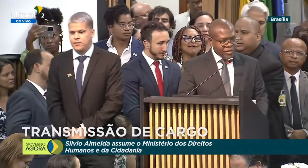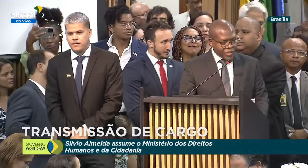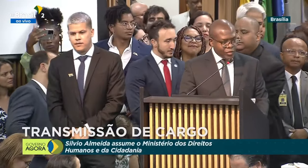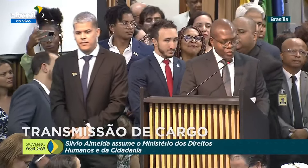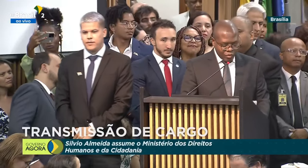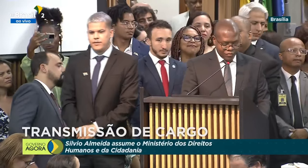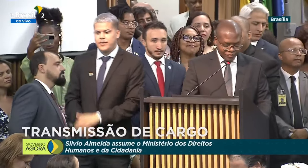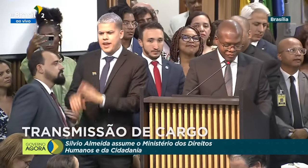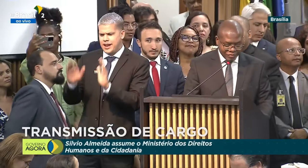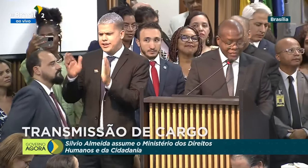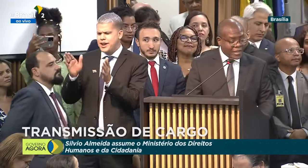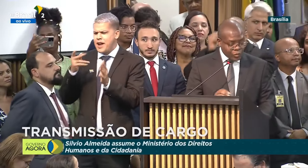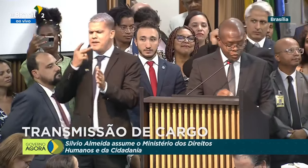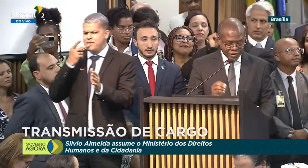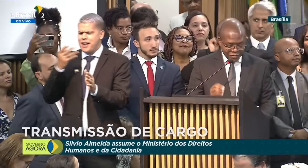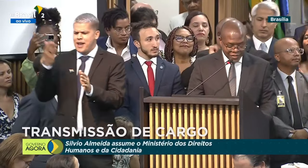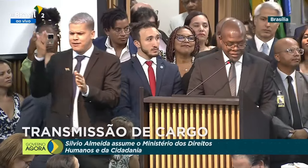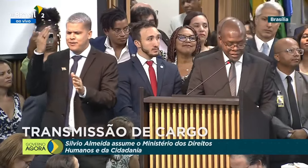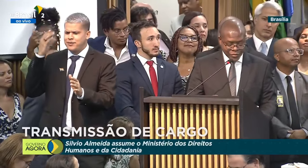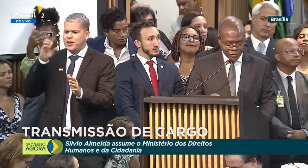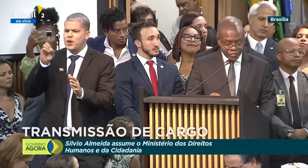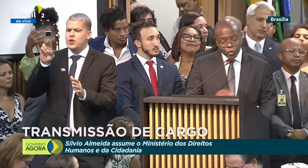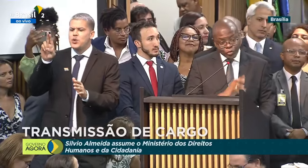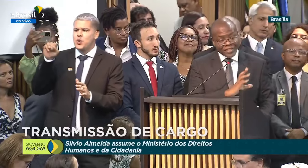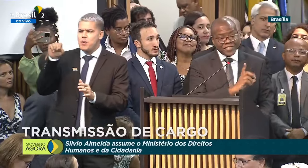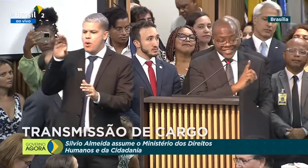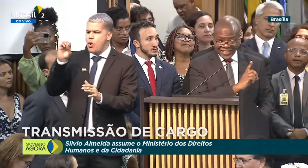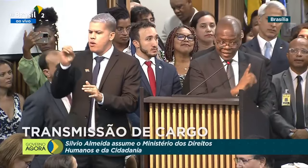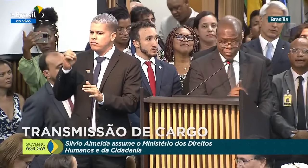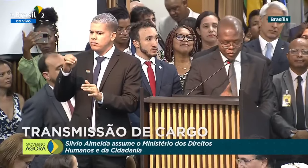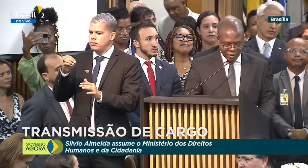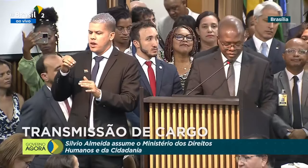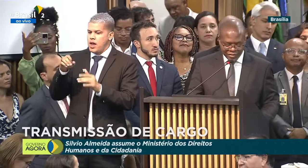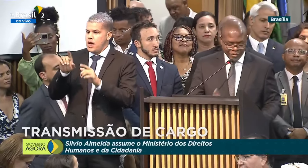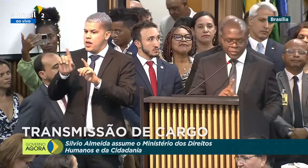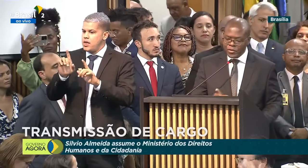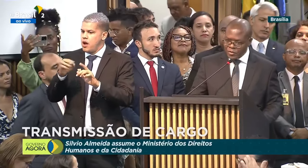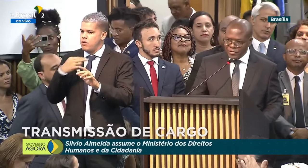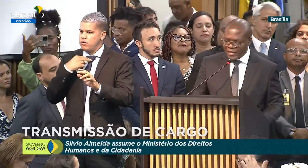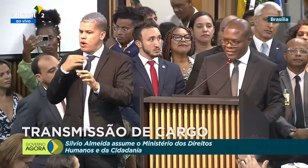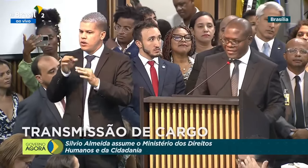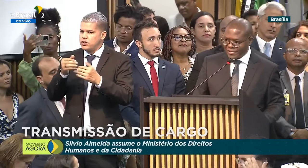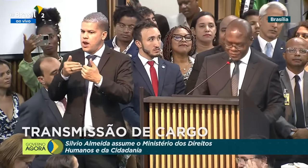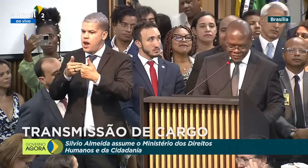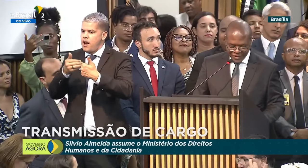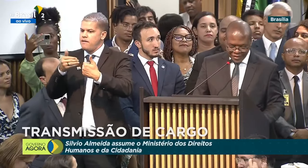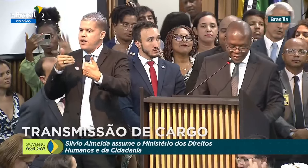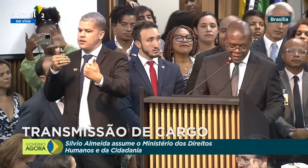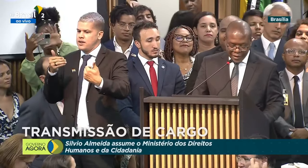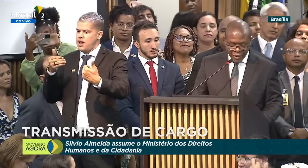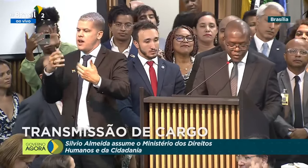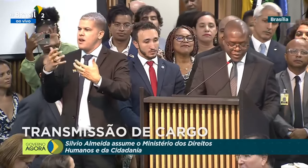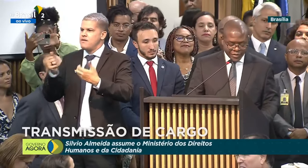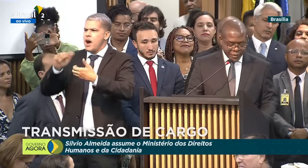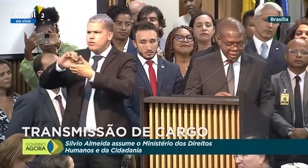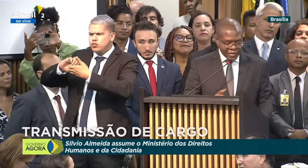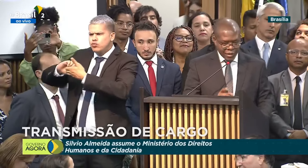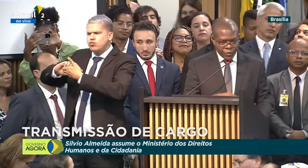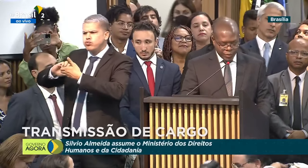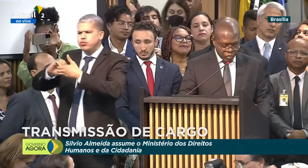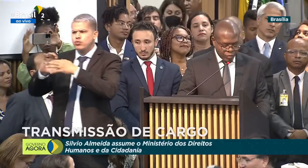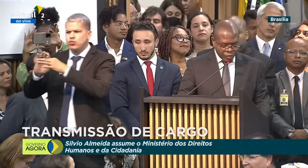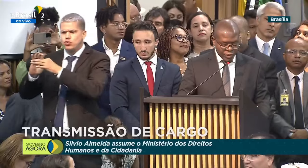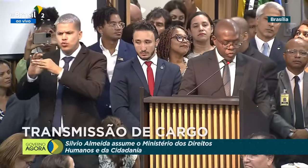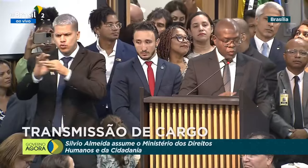Como dizia Drummond não nos afastamos não nos afastemos melhor dizendo Vamos irmãos dadas quero um entanto